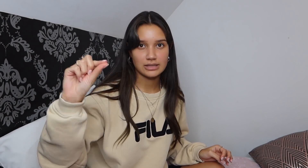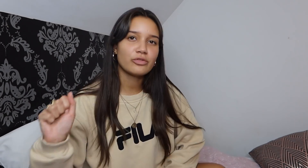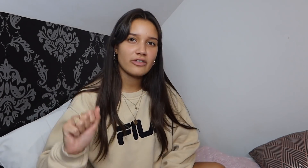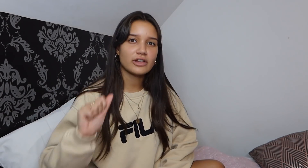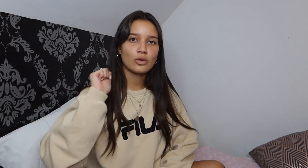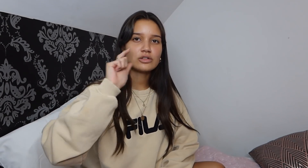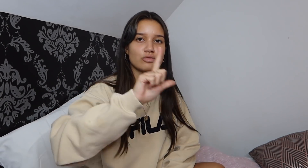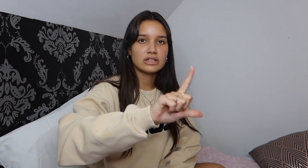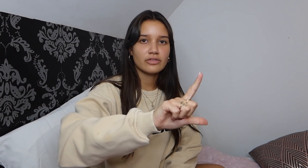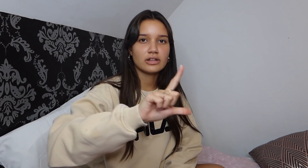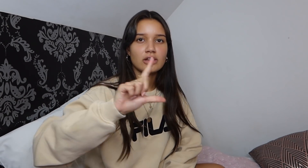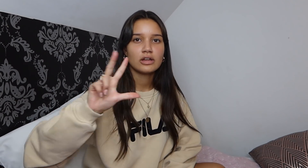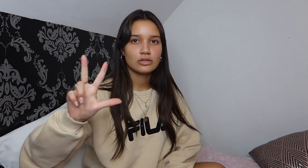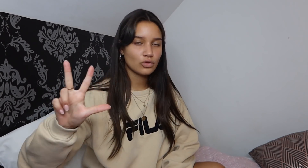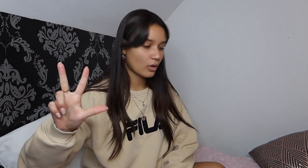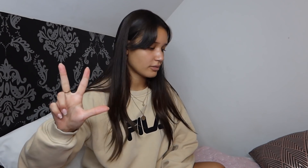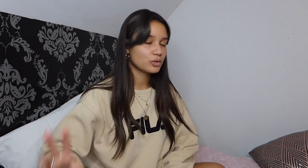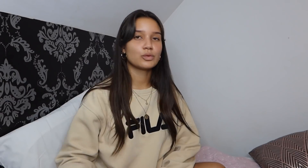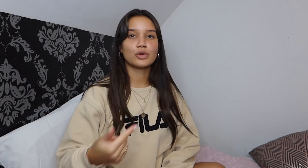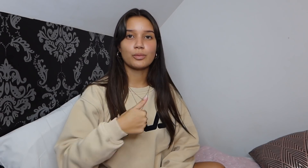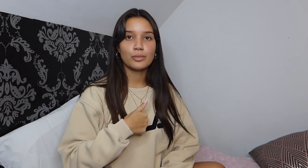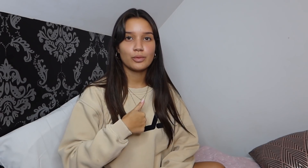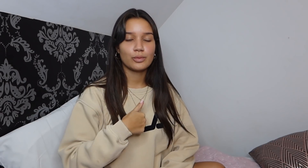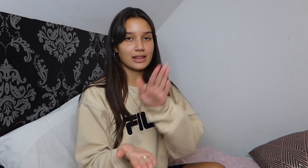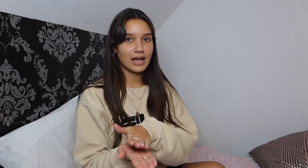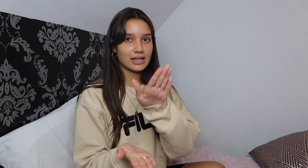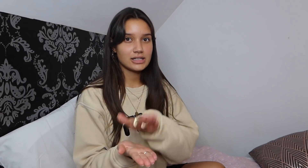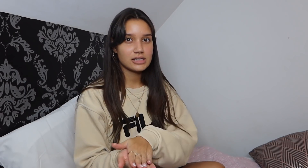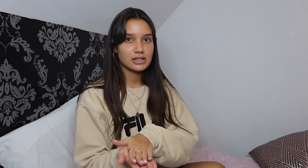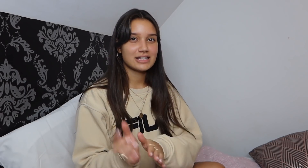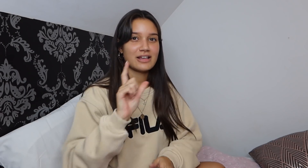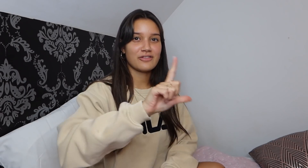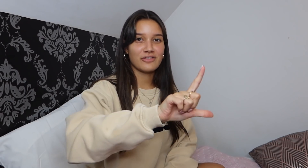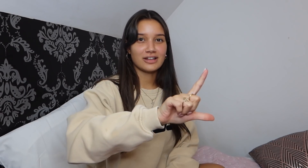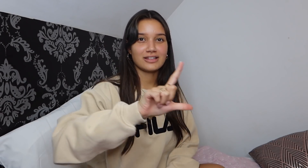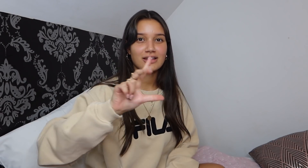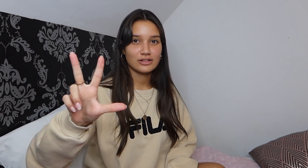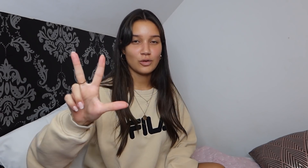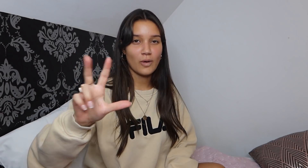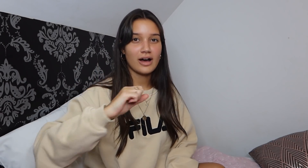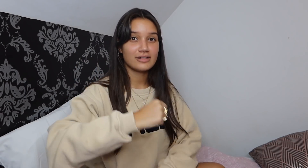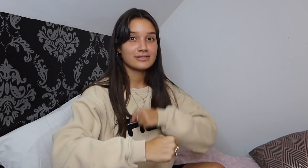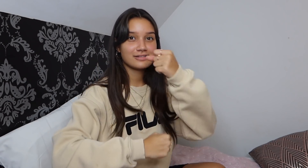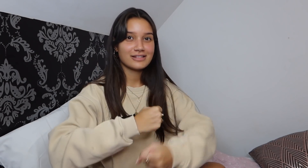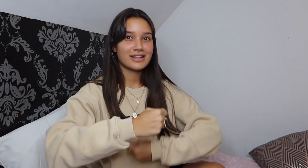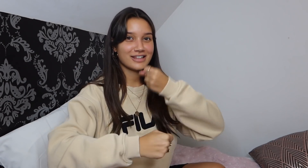Pour faire 23 du coup c'est 23. Donc mon âge c'est 23